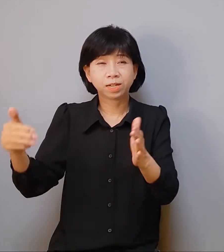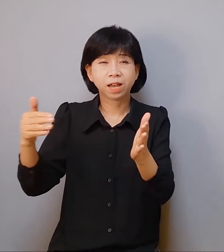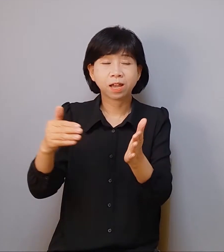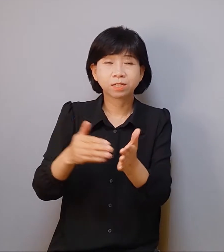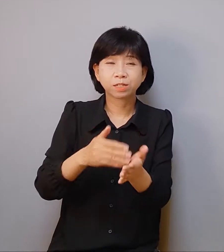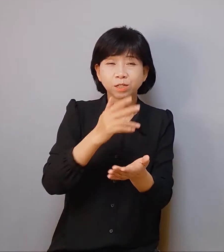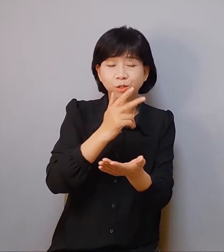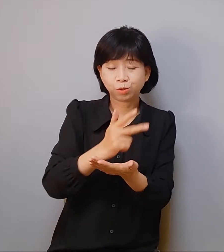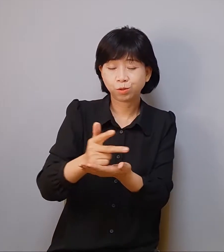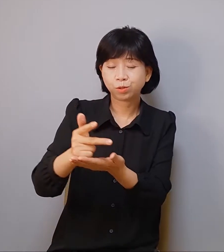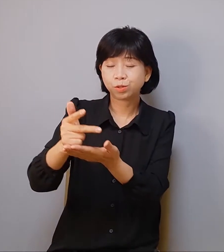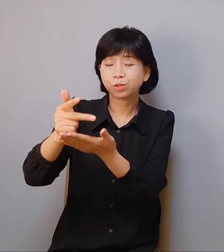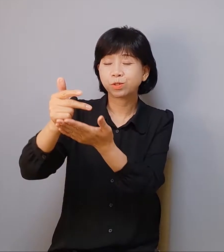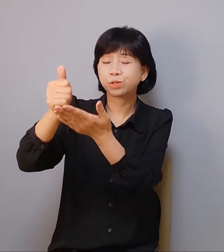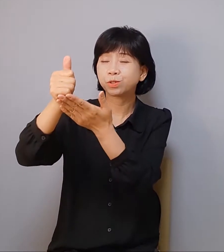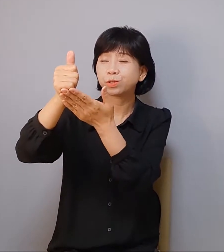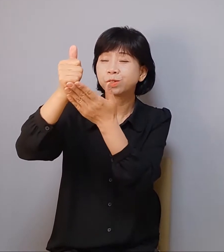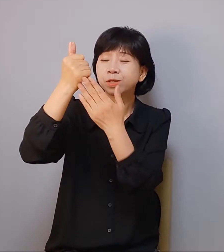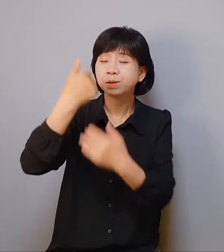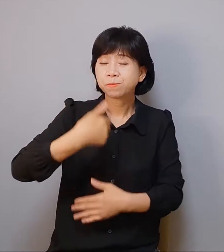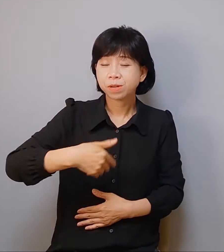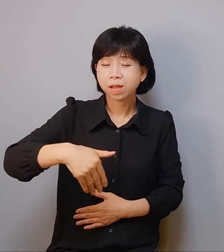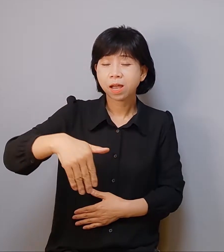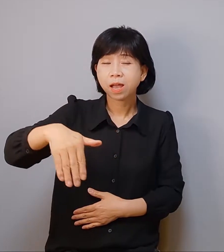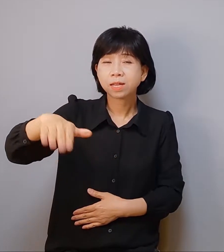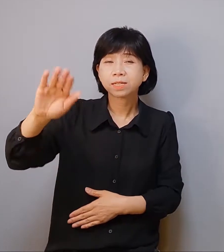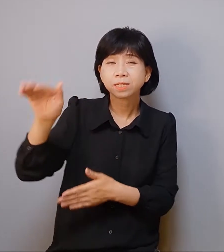죽기까지 주님 가신